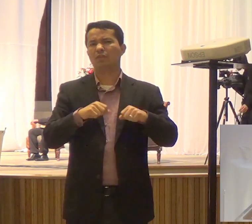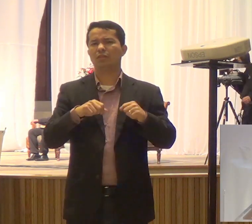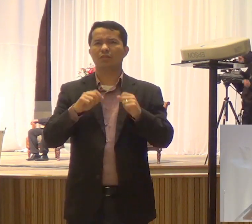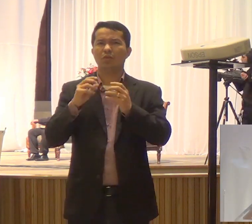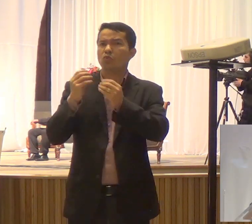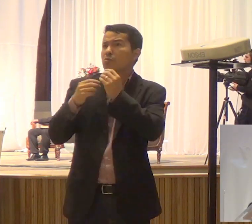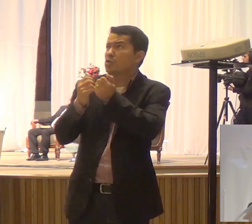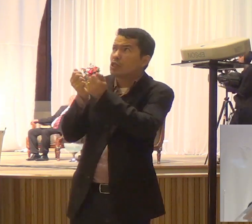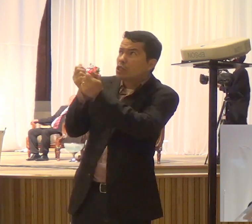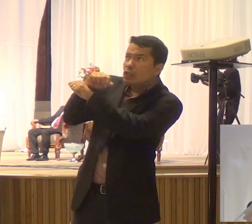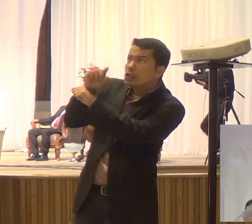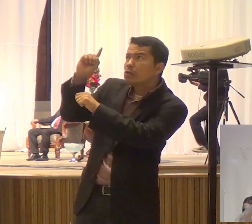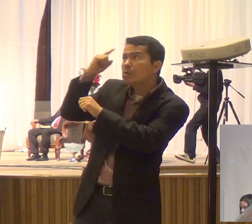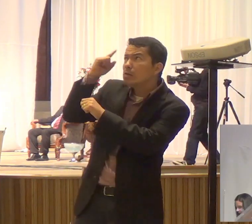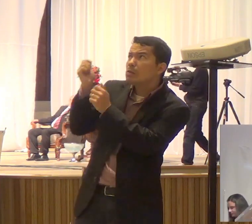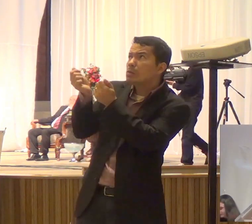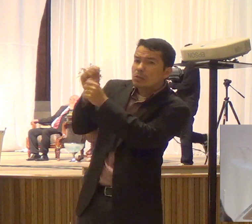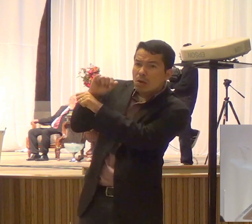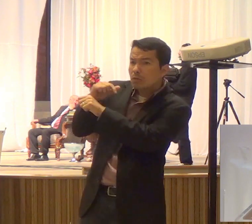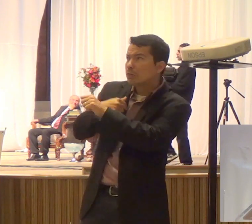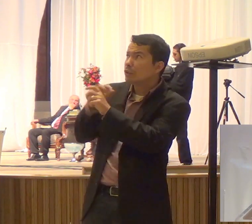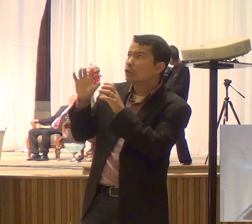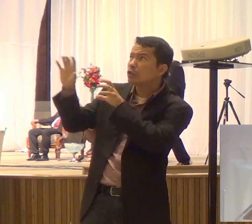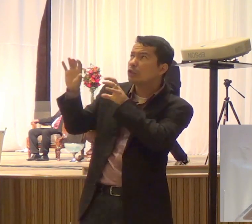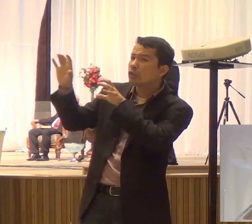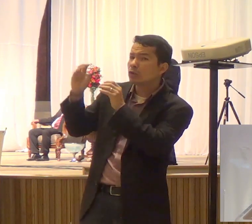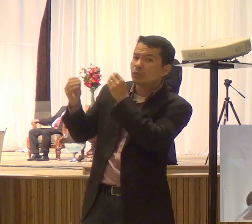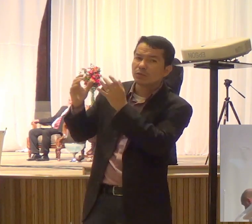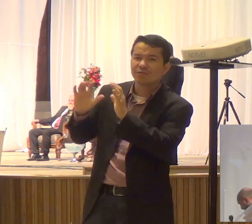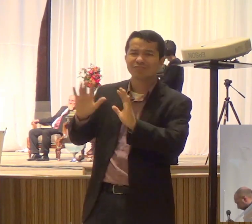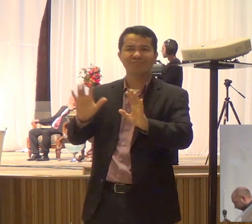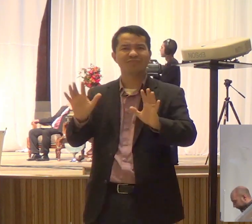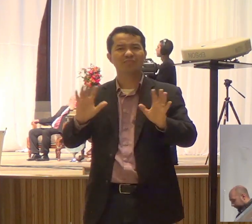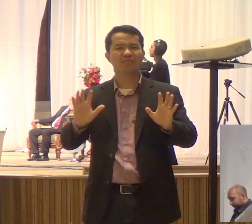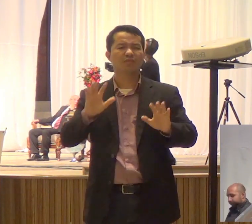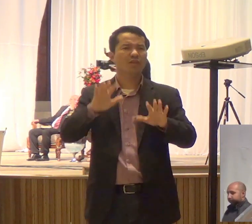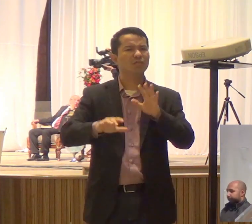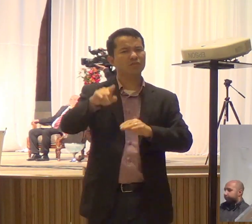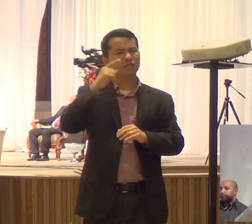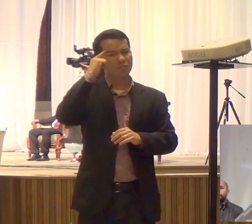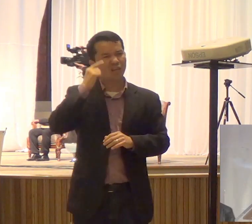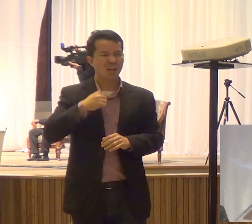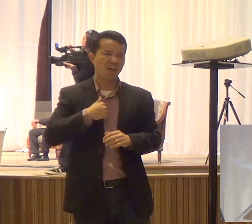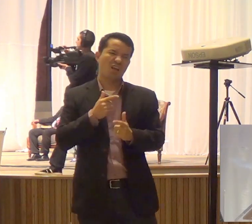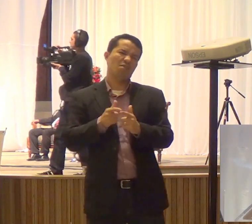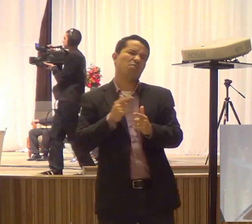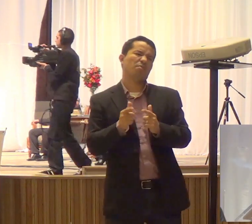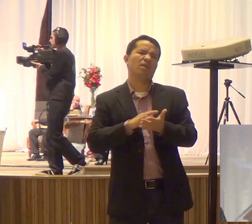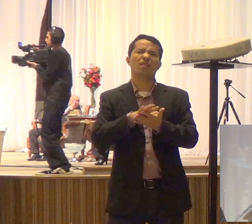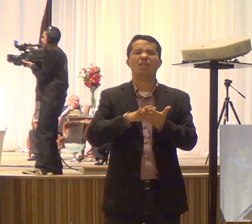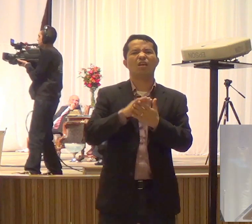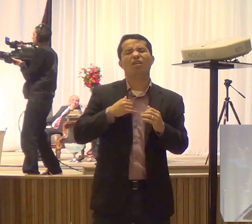pensamento, dizendo que não dá nada, que não tem problema viver do jeito que eu estou vivendo, que ninguém está